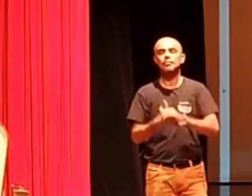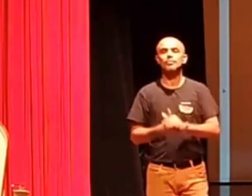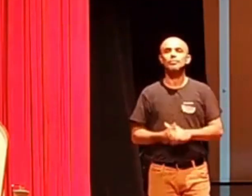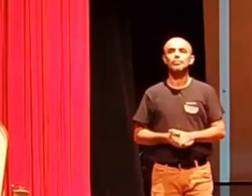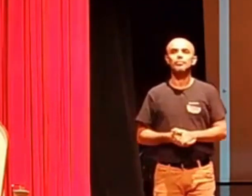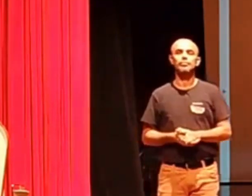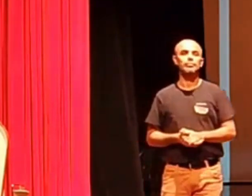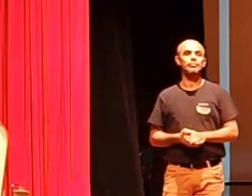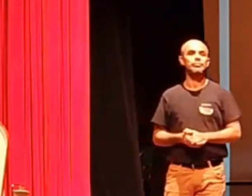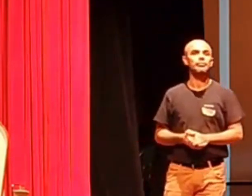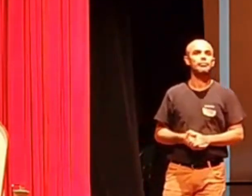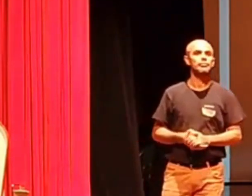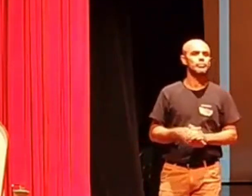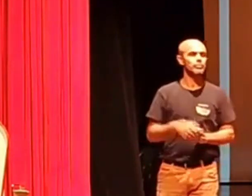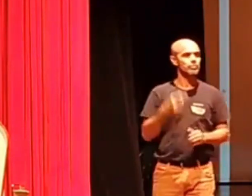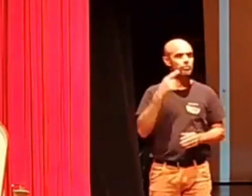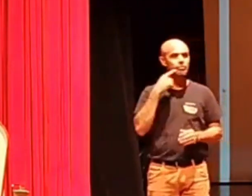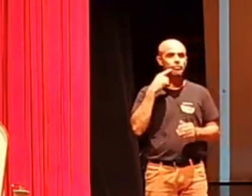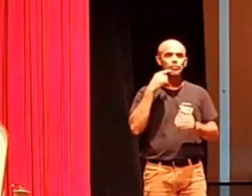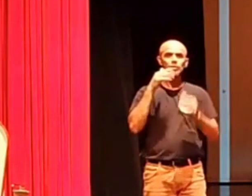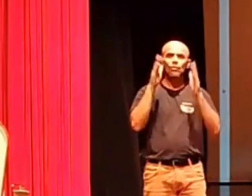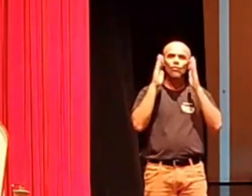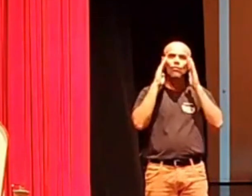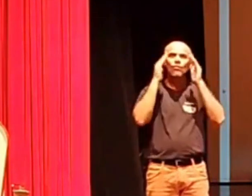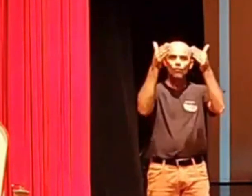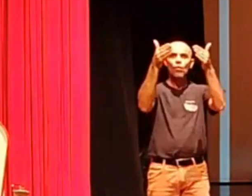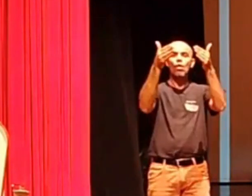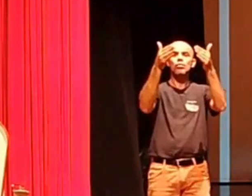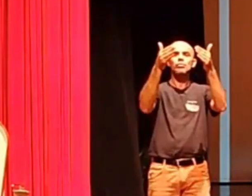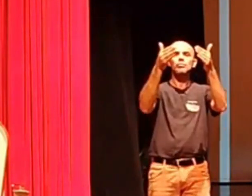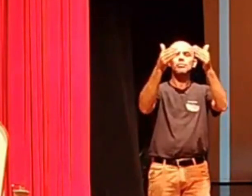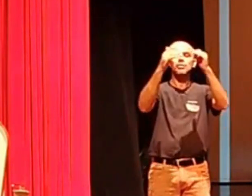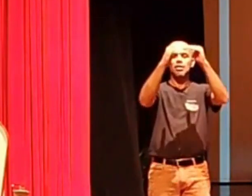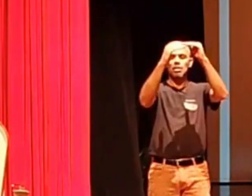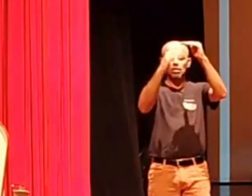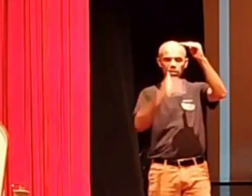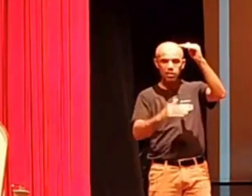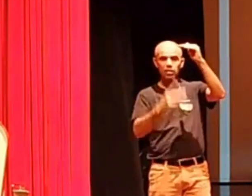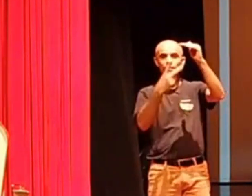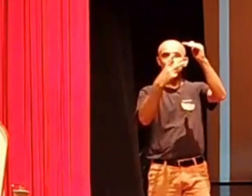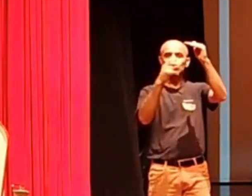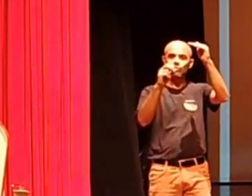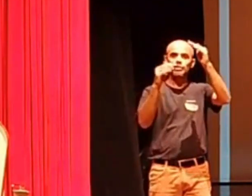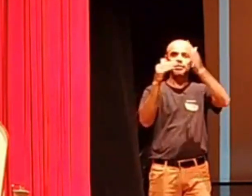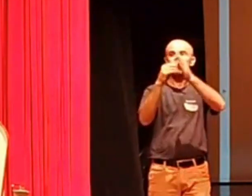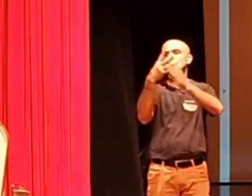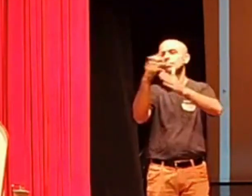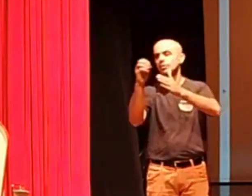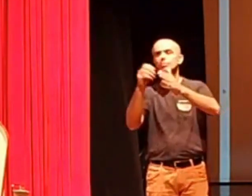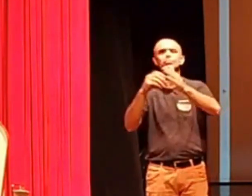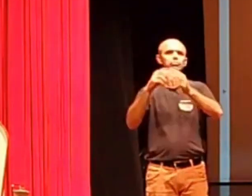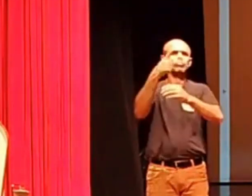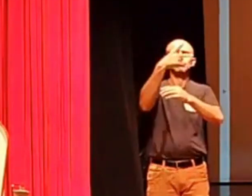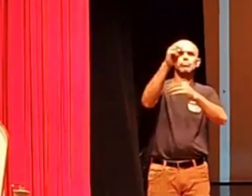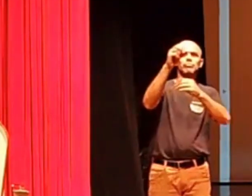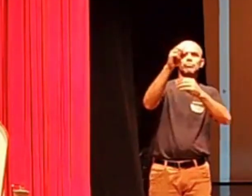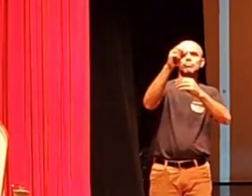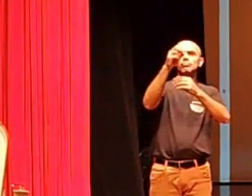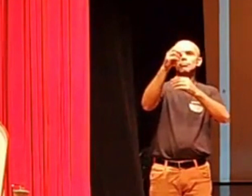Eu vou focar nessa parte especificamente, tá? Não vou nem chegar no de 20 a 30, que ali essa porcentagem